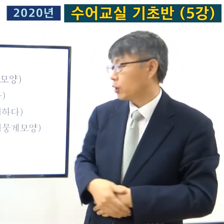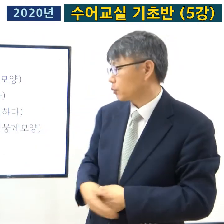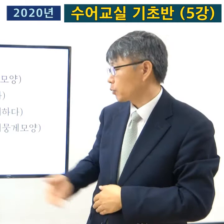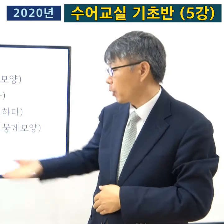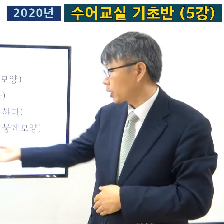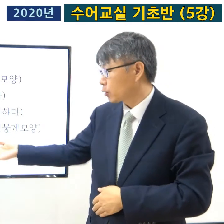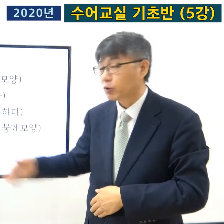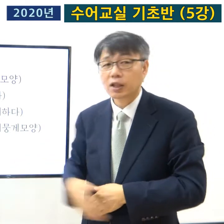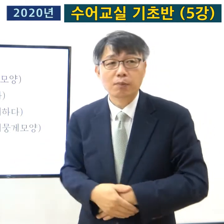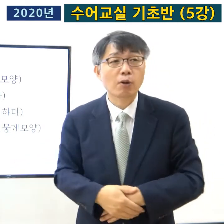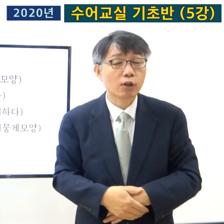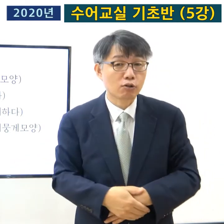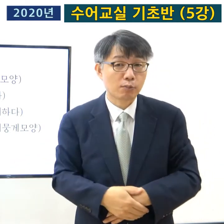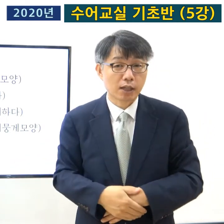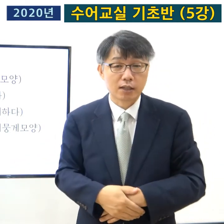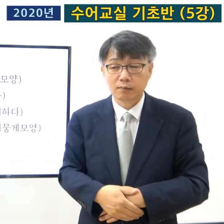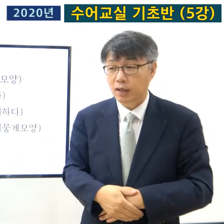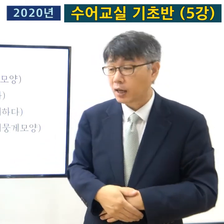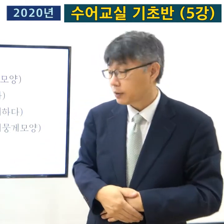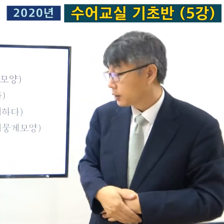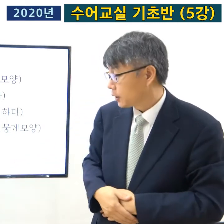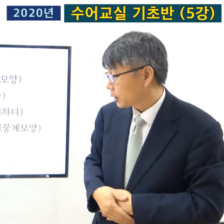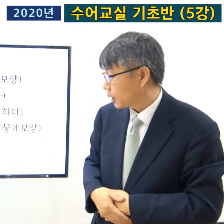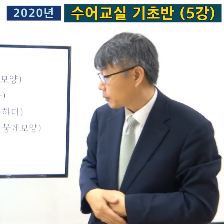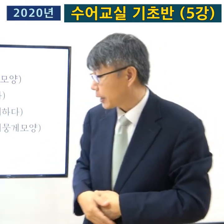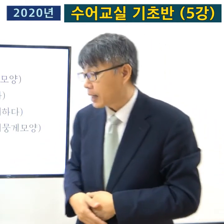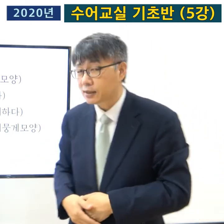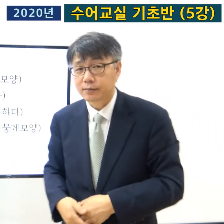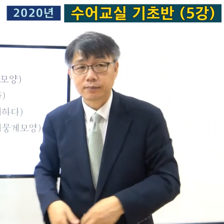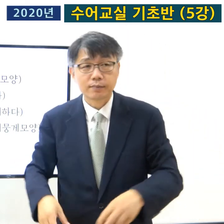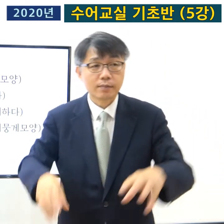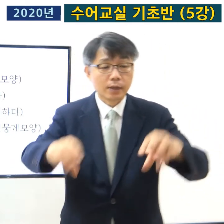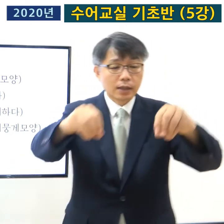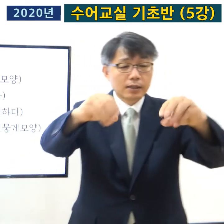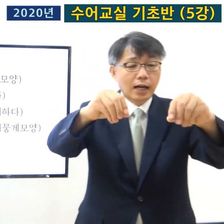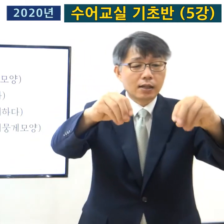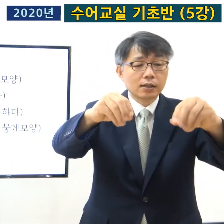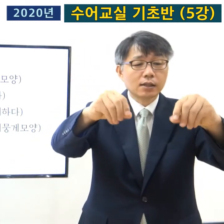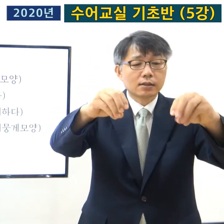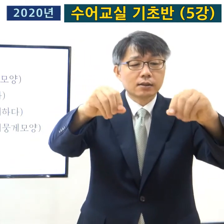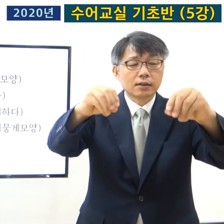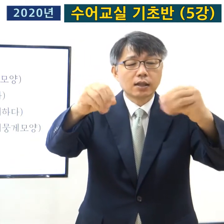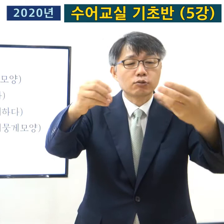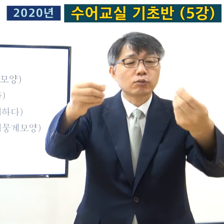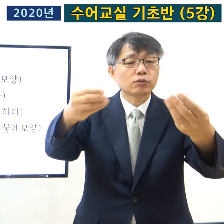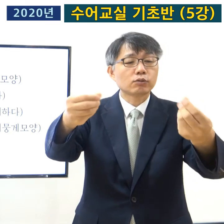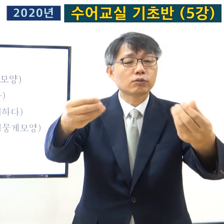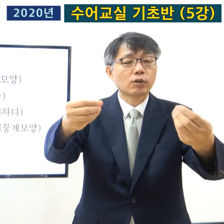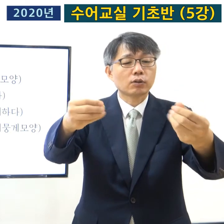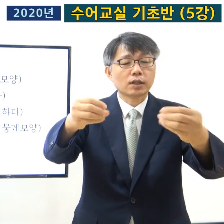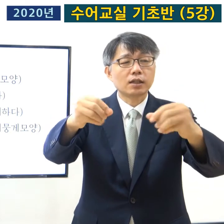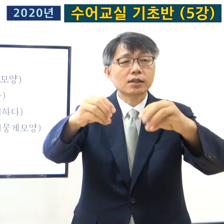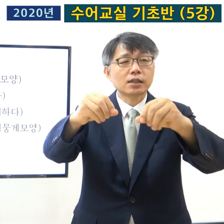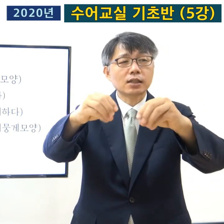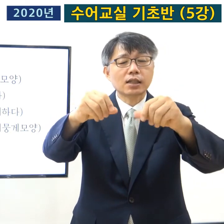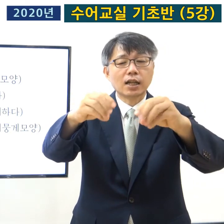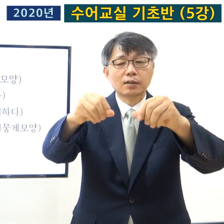주시면 번개 천둥 이렇게 표현해 주시면 되겠습니다. 그 다음에 땅은 자, 흙. 이게 수어로 이제 흙이라는